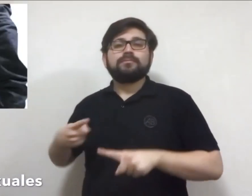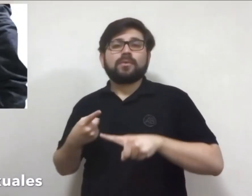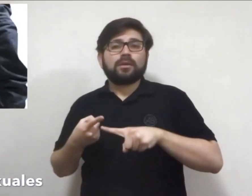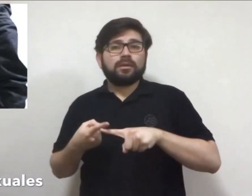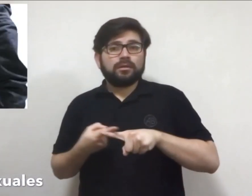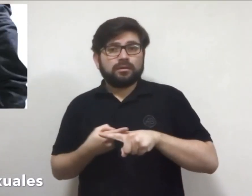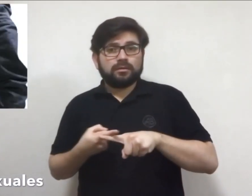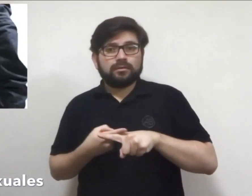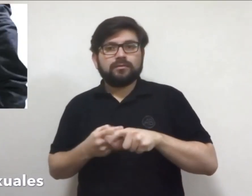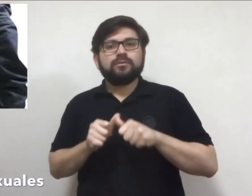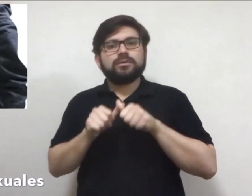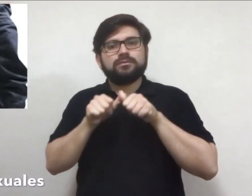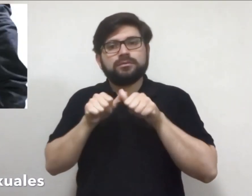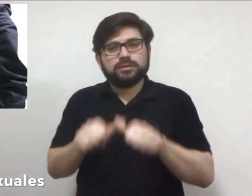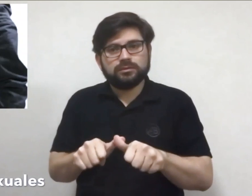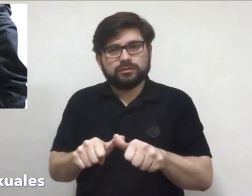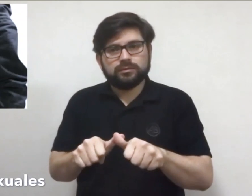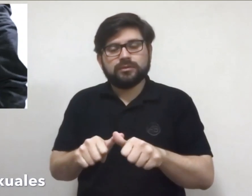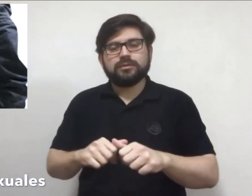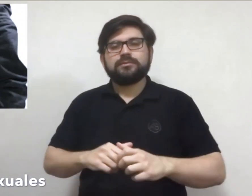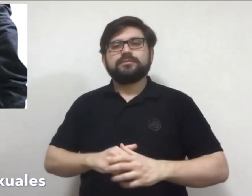Delitos sexuales.